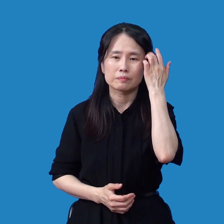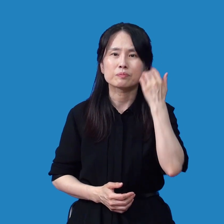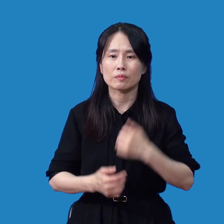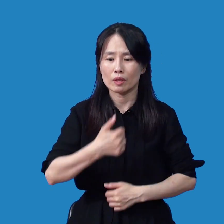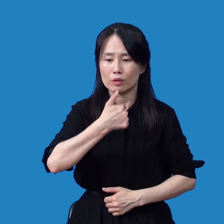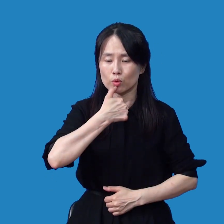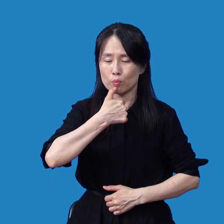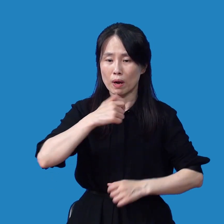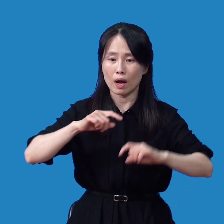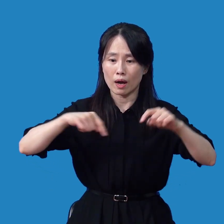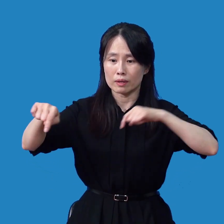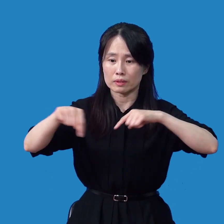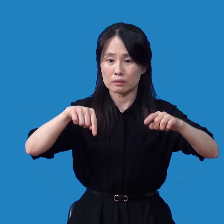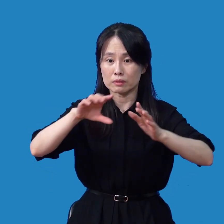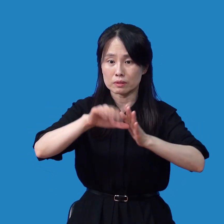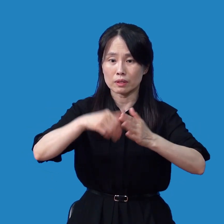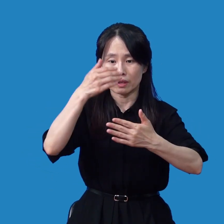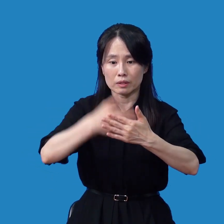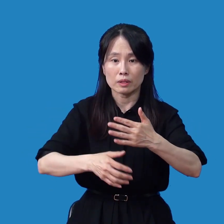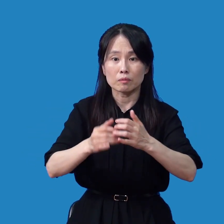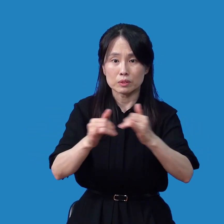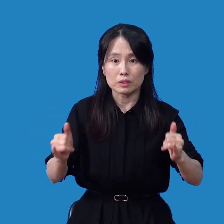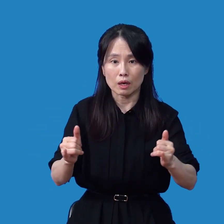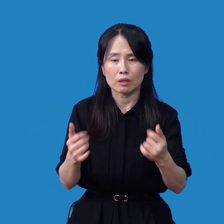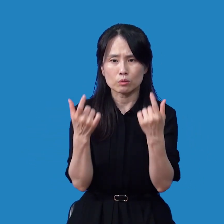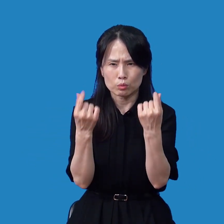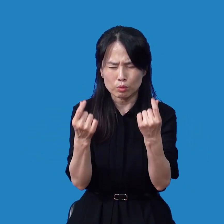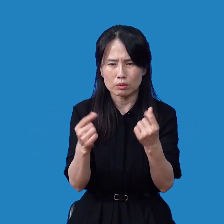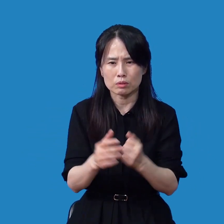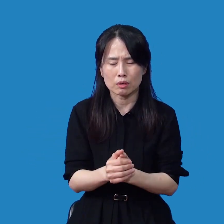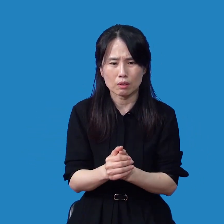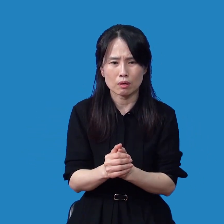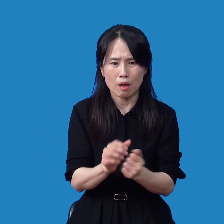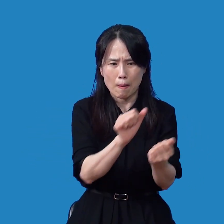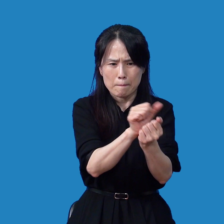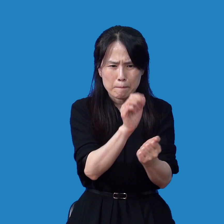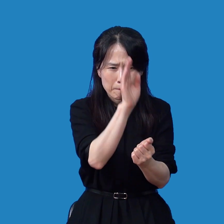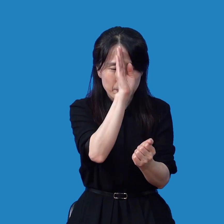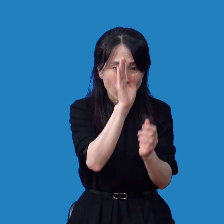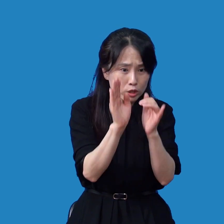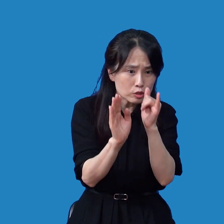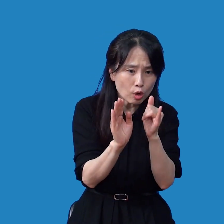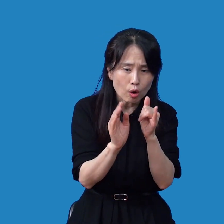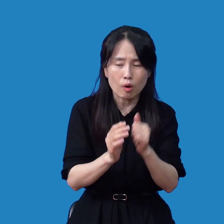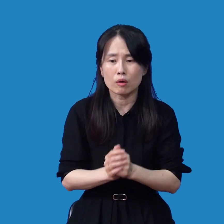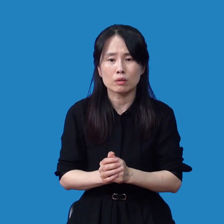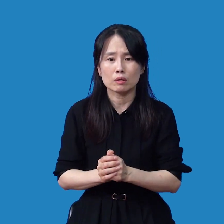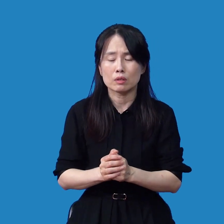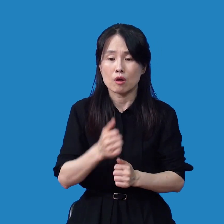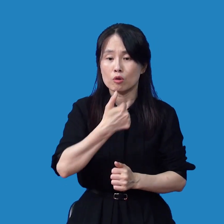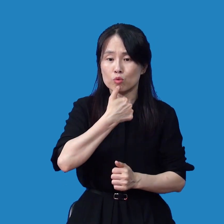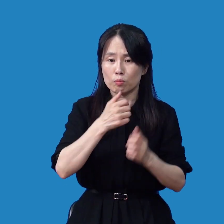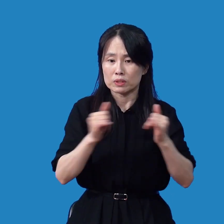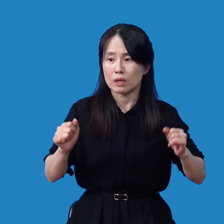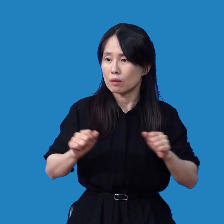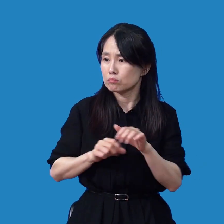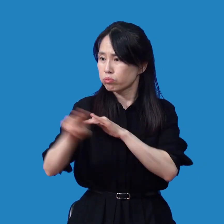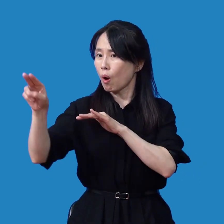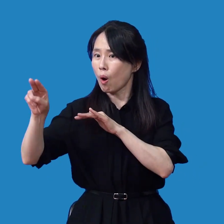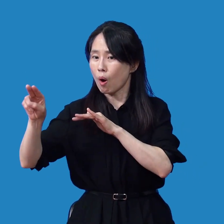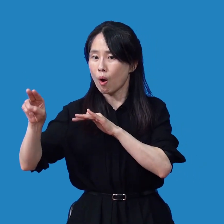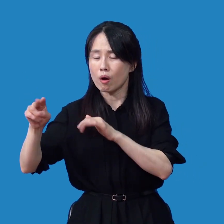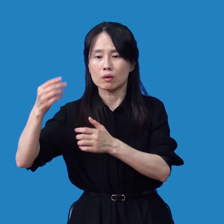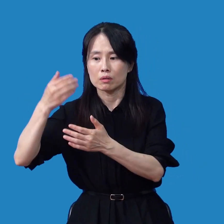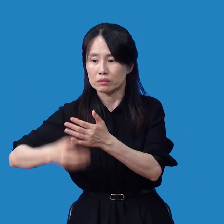로마 제국 시대의 남은 자들도 마찬가지였습니다. 무서운 전염병이 돌면 관리들은 다 도망가 버리고,